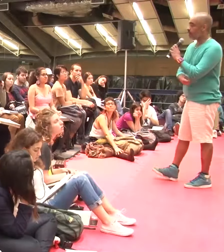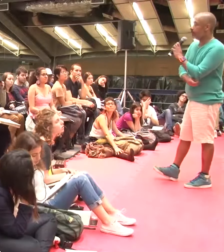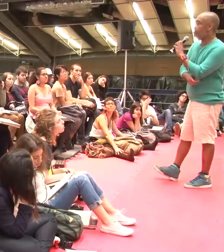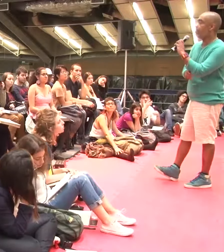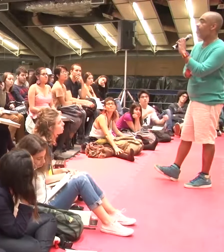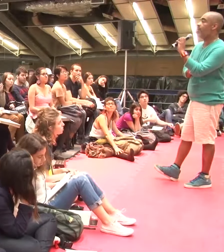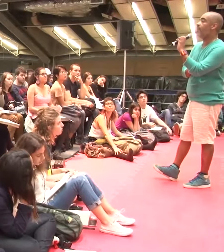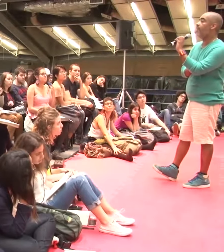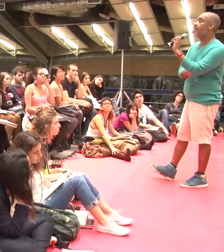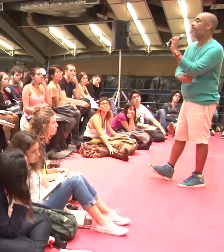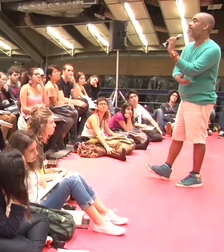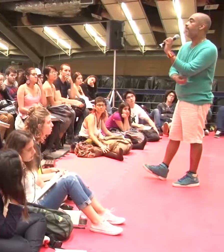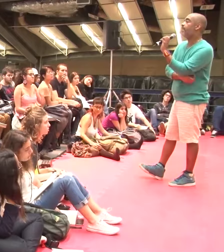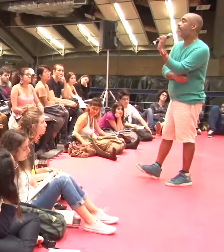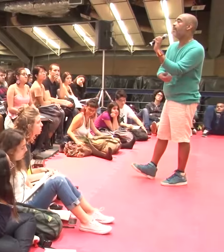né, como a gente vê,